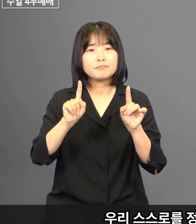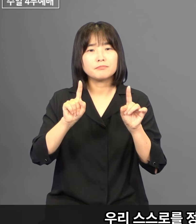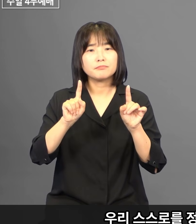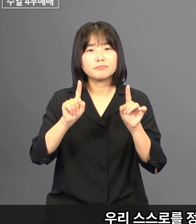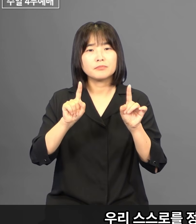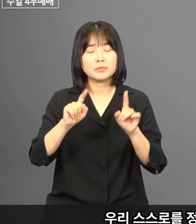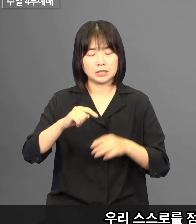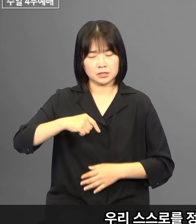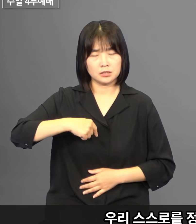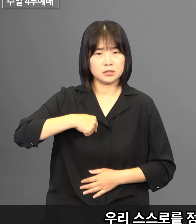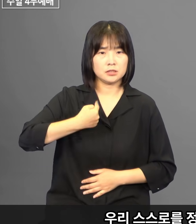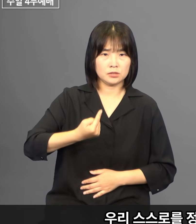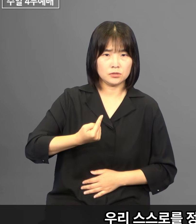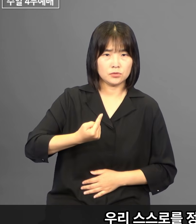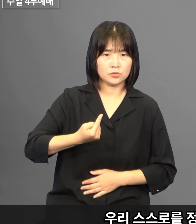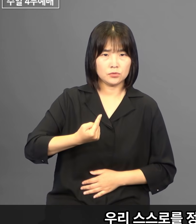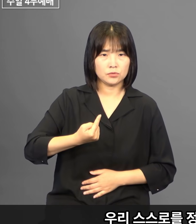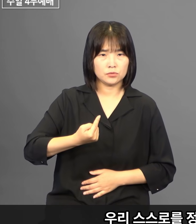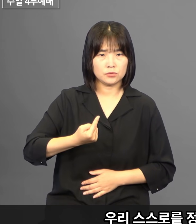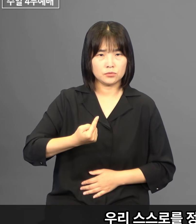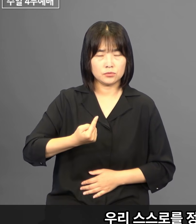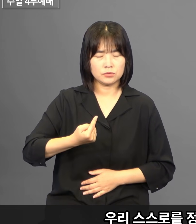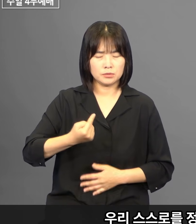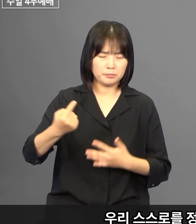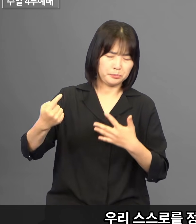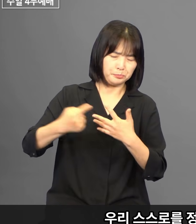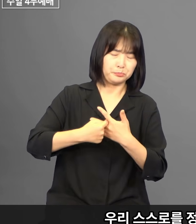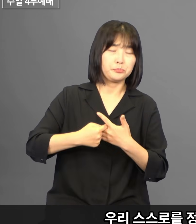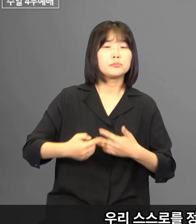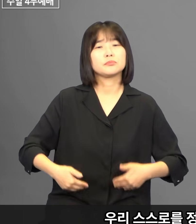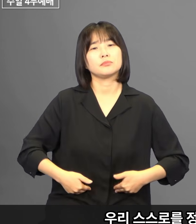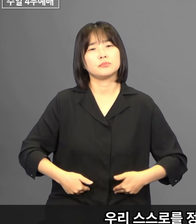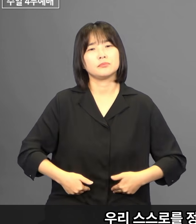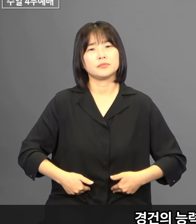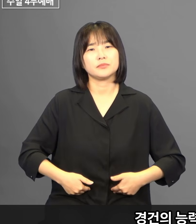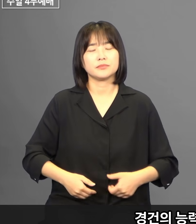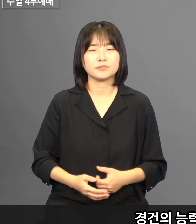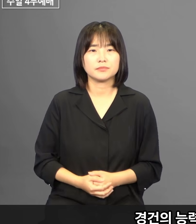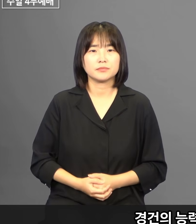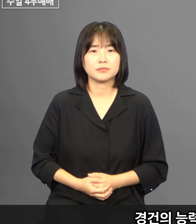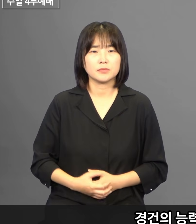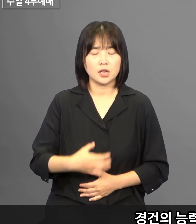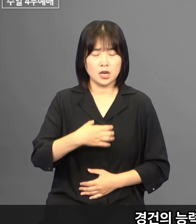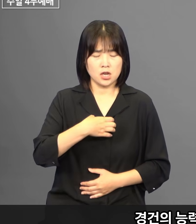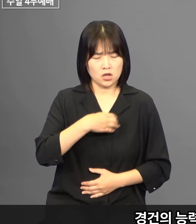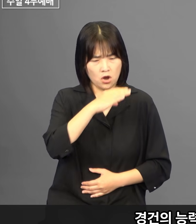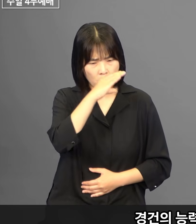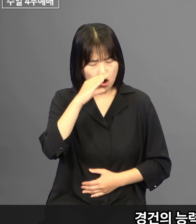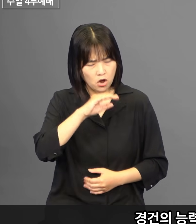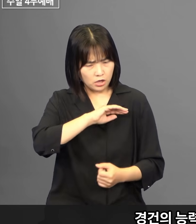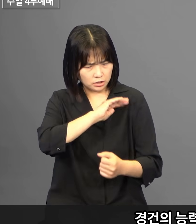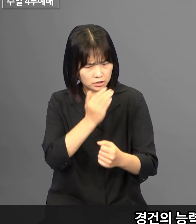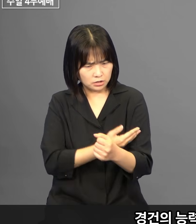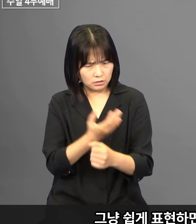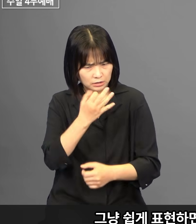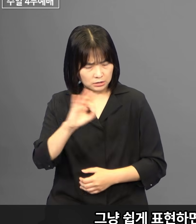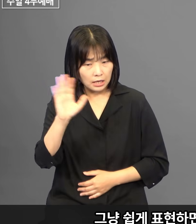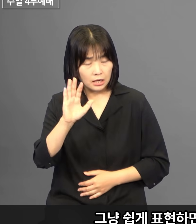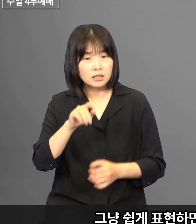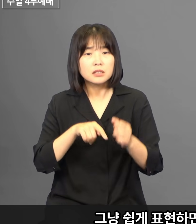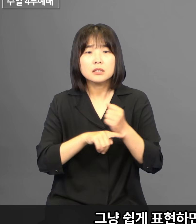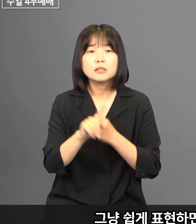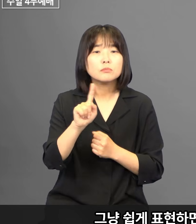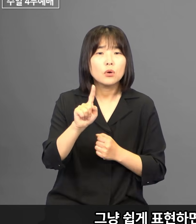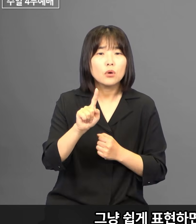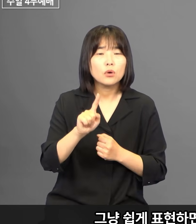우리 스스로를 정확히 볼 줄 알아야 합니다. 경건의 능력을 부인한다는 말은 그냥